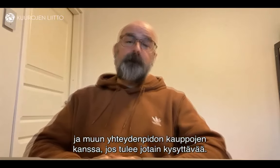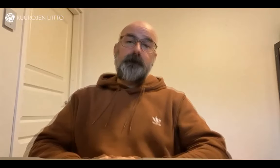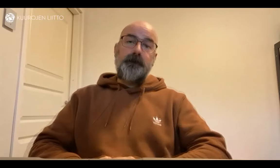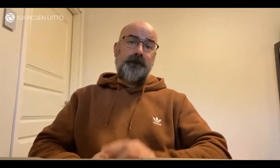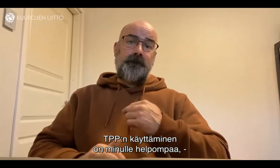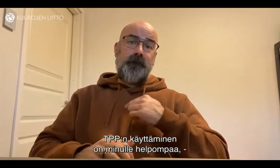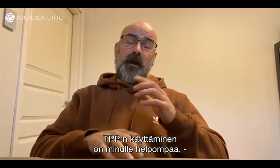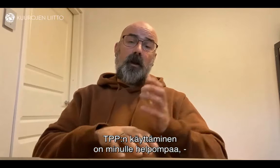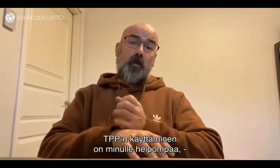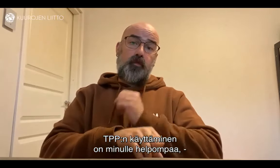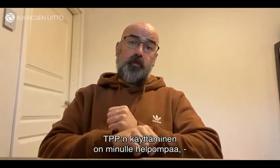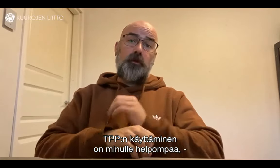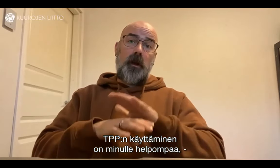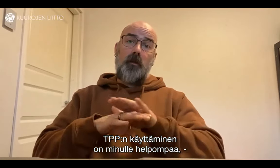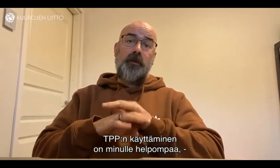kysyttävää.